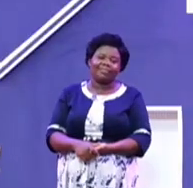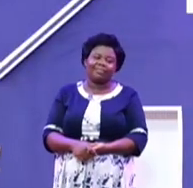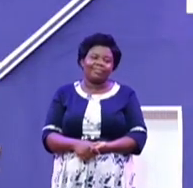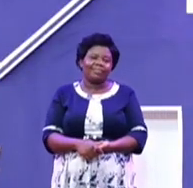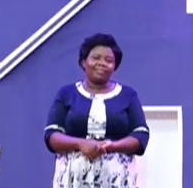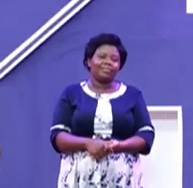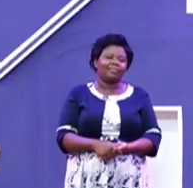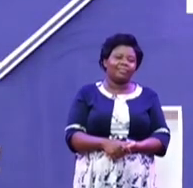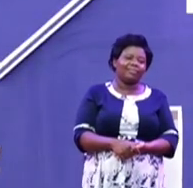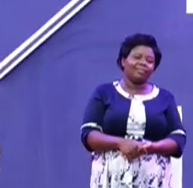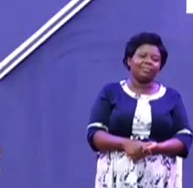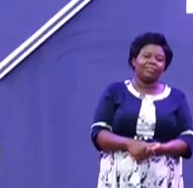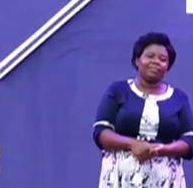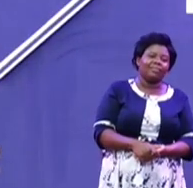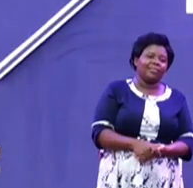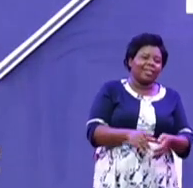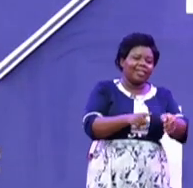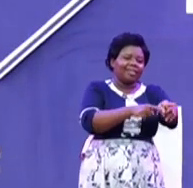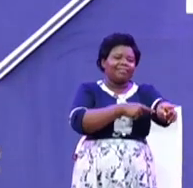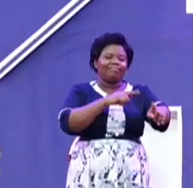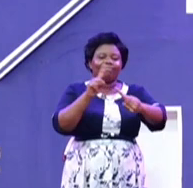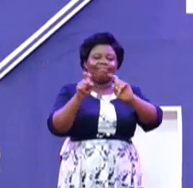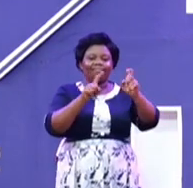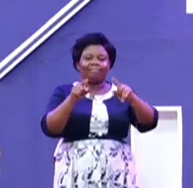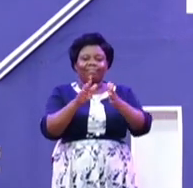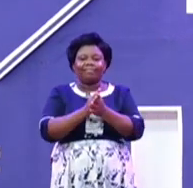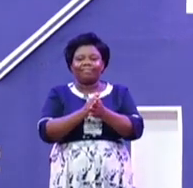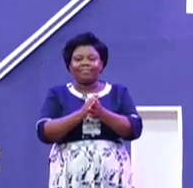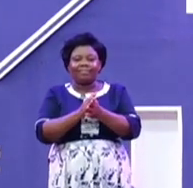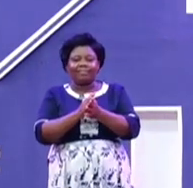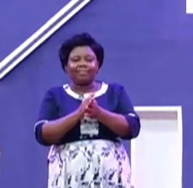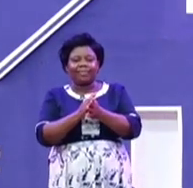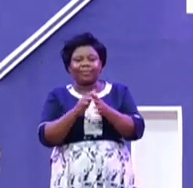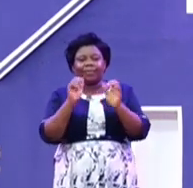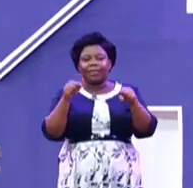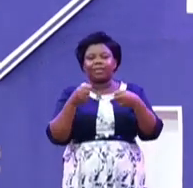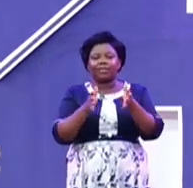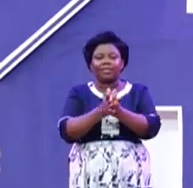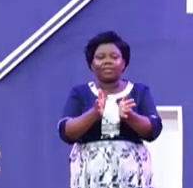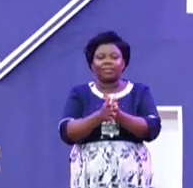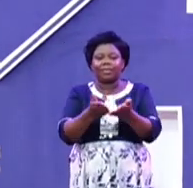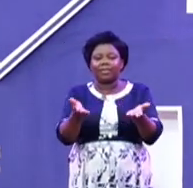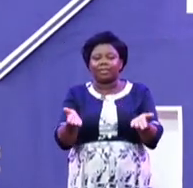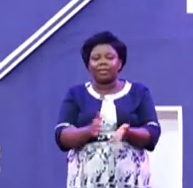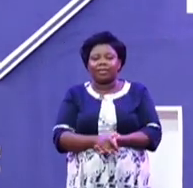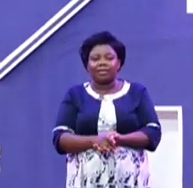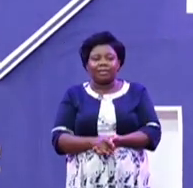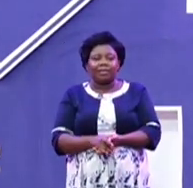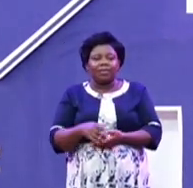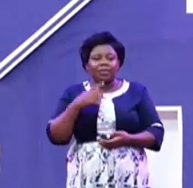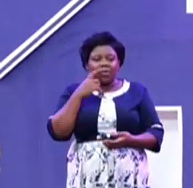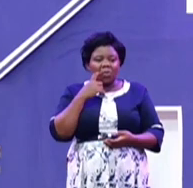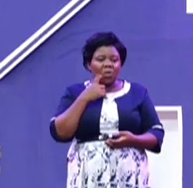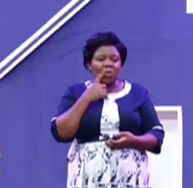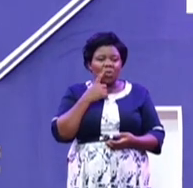nakyo kiwanvu muko kya doctrine n'ensomesa musumba nange ekibuuzo kyange kyabadde